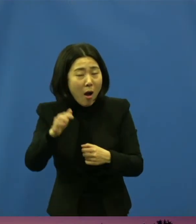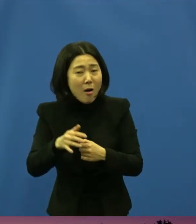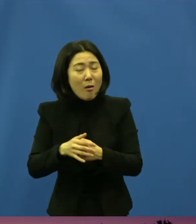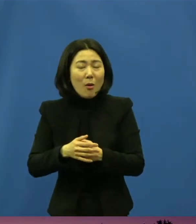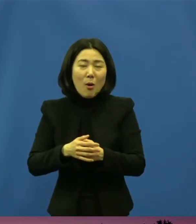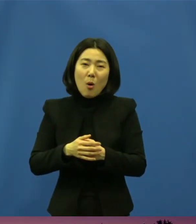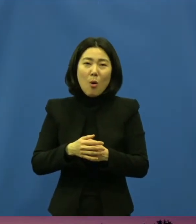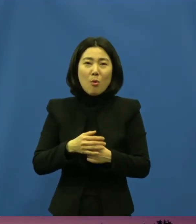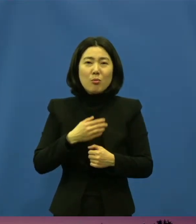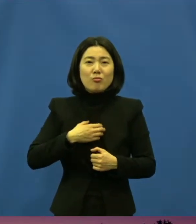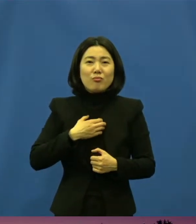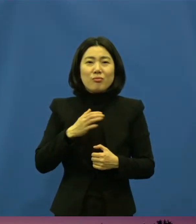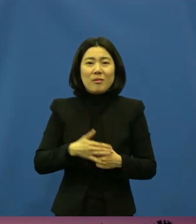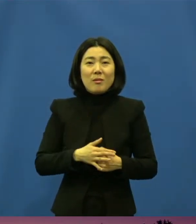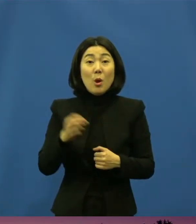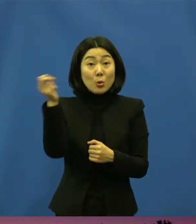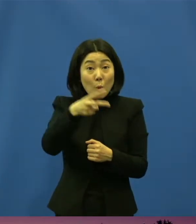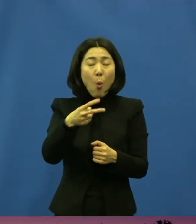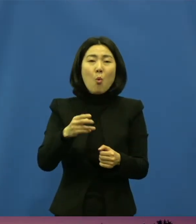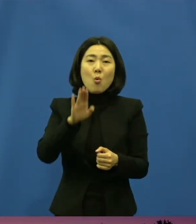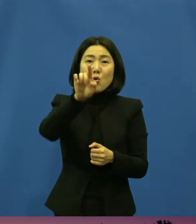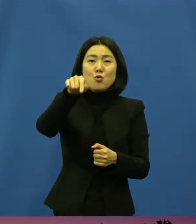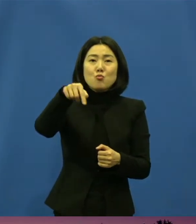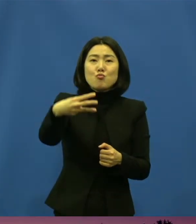표가 난다고 그러대요.